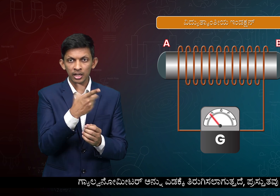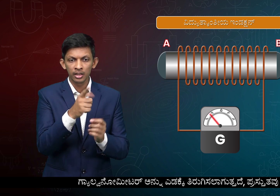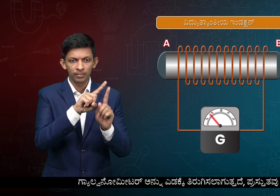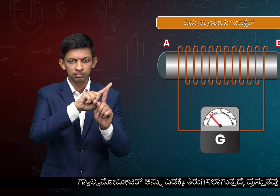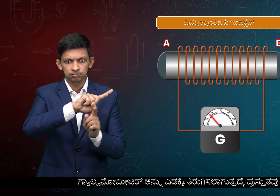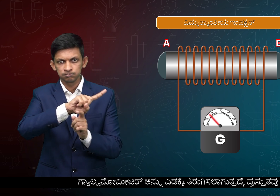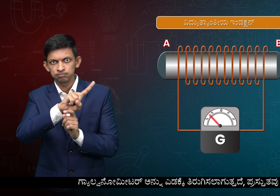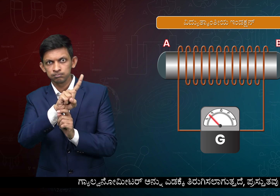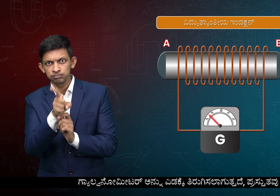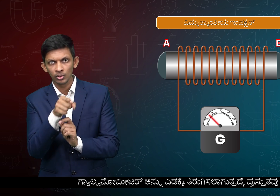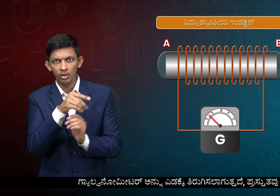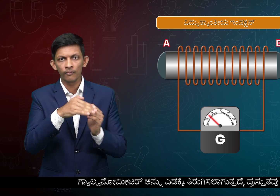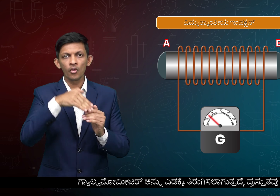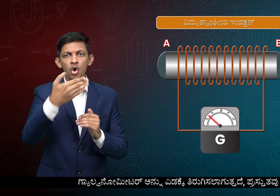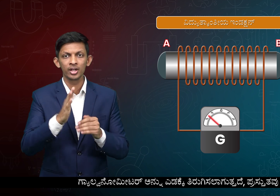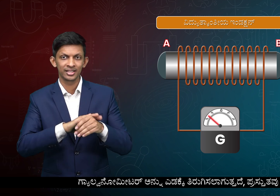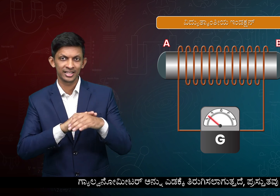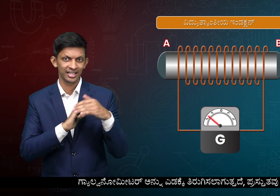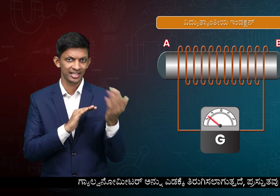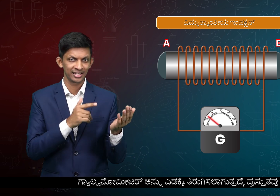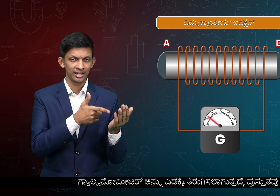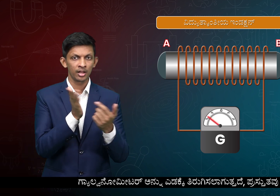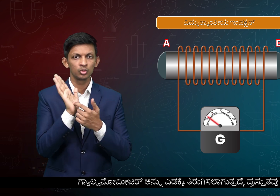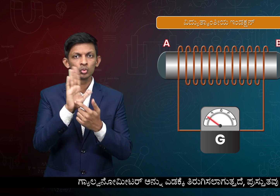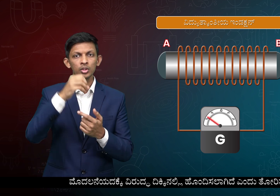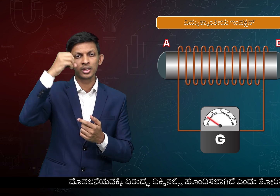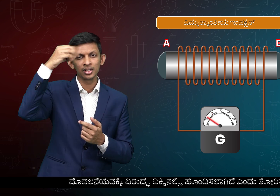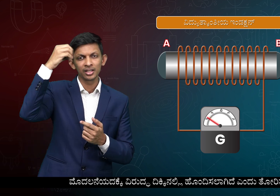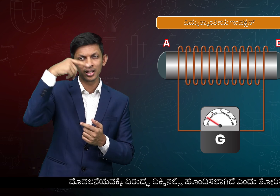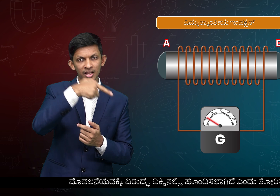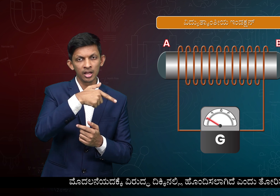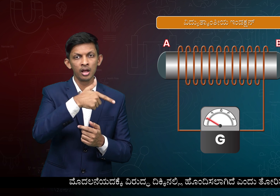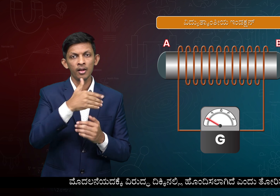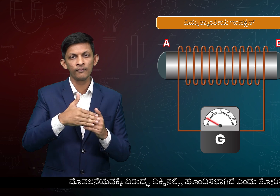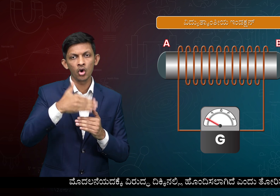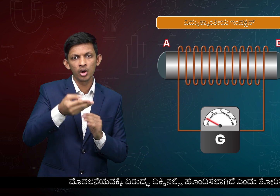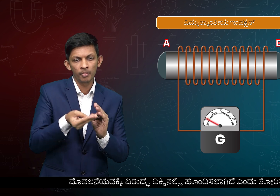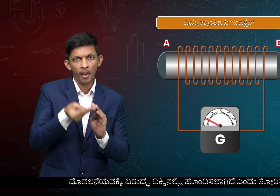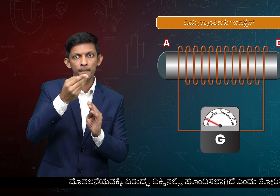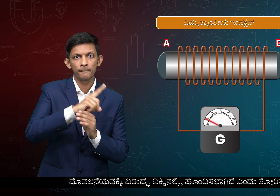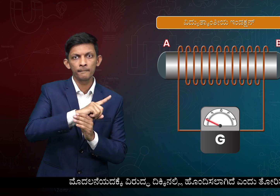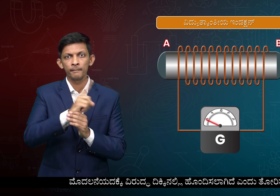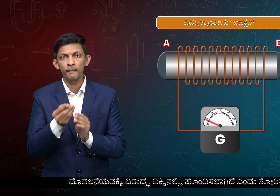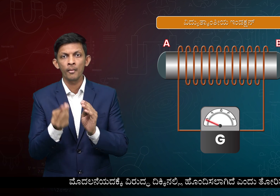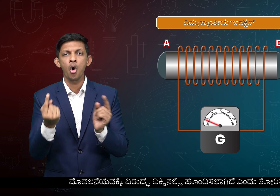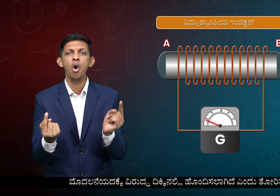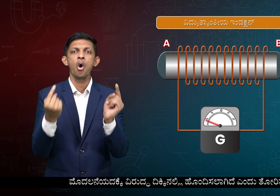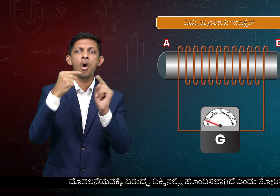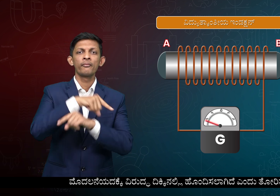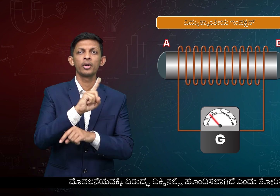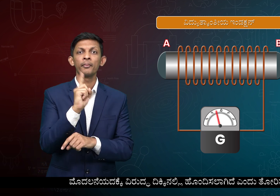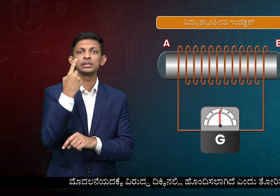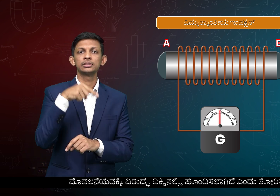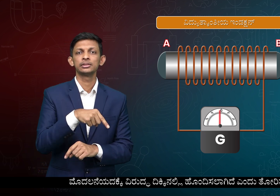ಗ್ಯಾಲ್ವನೋಮೀಟರ್ ಅನ್ನು ಎಡಕ್ಕೆ ತಿರುಗಿಸಲಾಗುತ್ತದೆ. ಪ್ರಸ್ತುತವು ಈಗ ಮೊದಲನೆಯದಕ್ಕೆ ವಿರುದ್ಧ ದಿಕ್ಕಿನಲ್ಲಿ ಹೊಂದಿಸಲಾಗಿದೆ